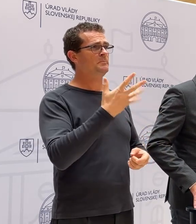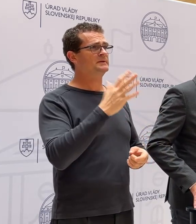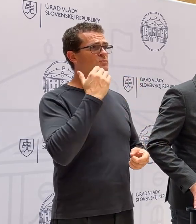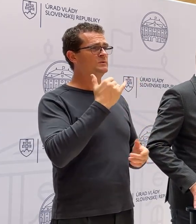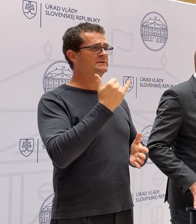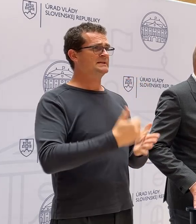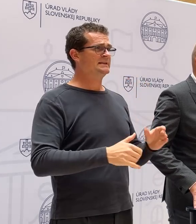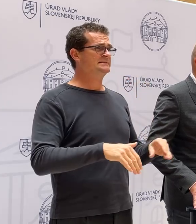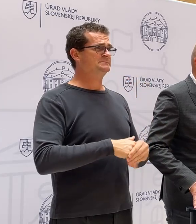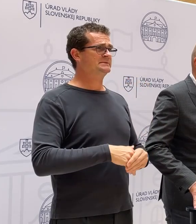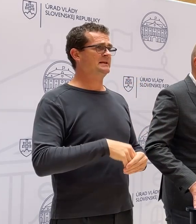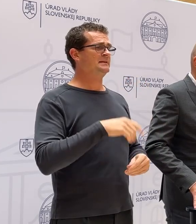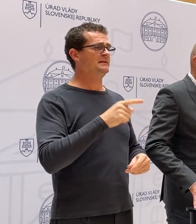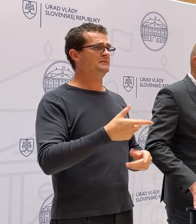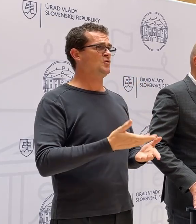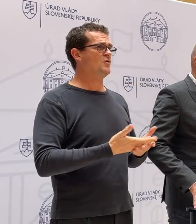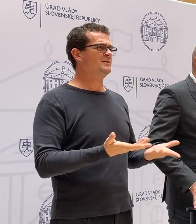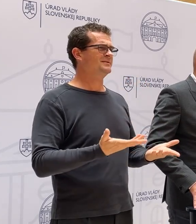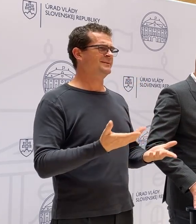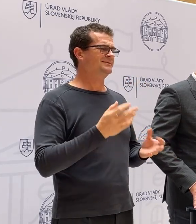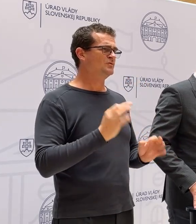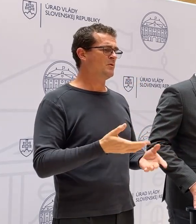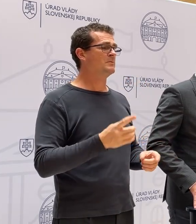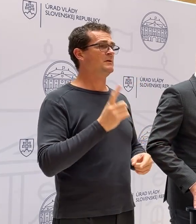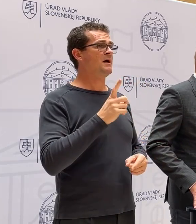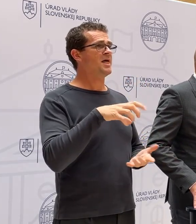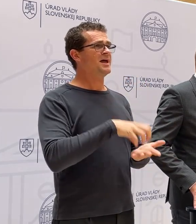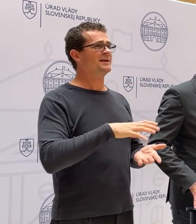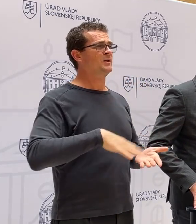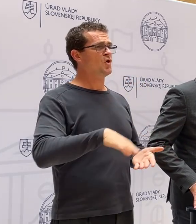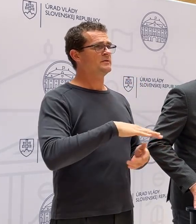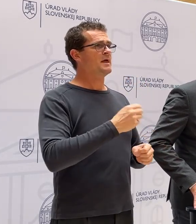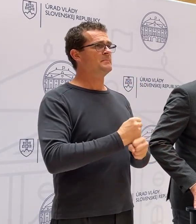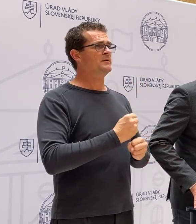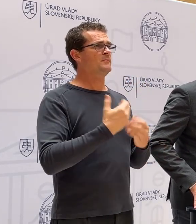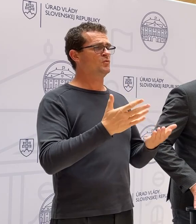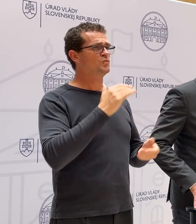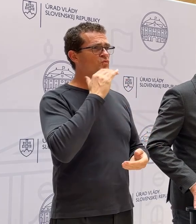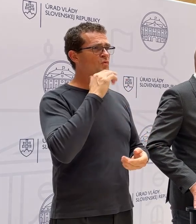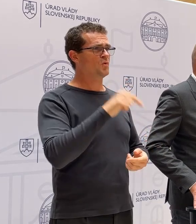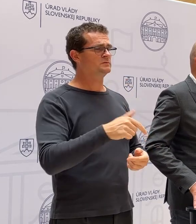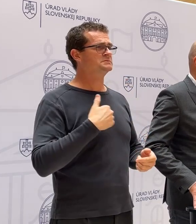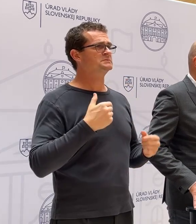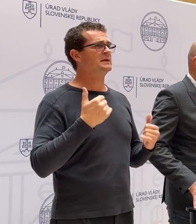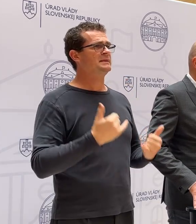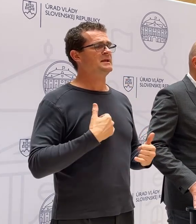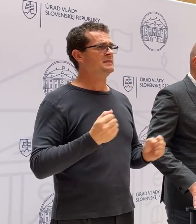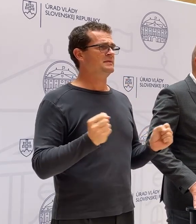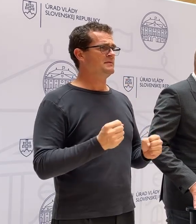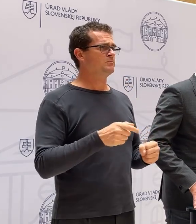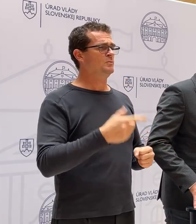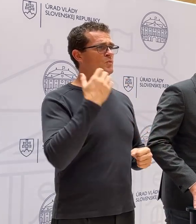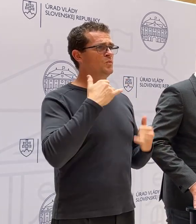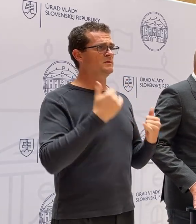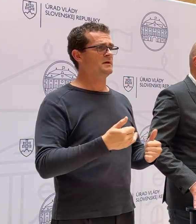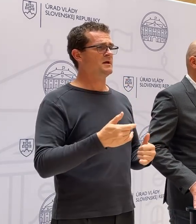príde o prácu. To samozrejme nie je nič príjemné, avšak v tom regióne je pracovných ponúk dosť. Čiže ja nemám teraz obavu, že tí